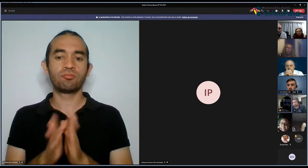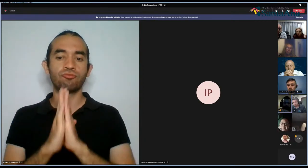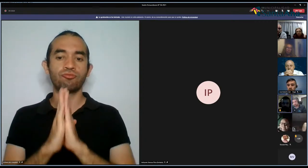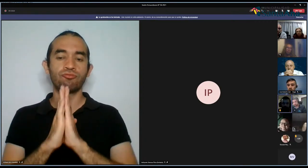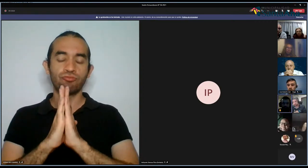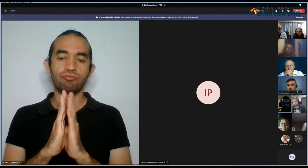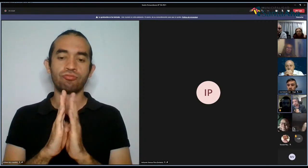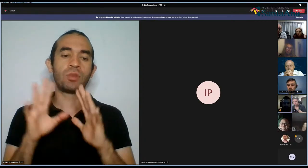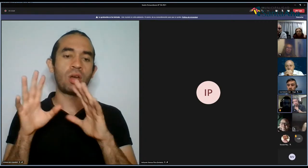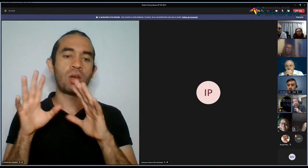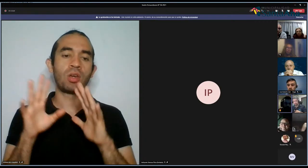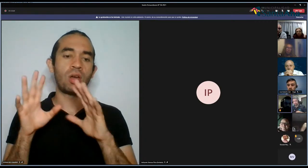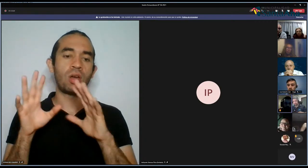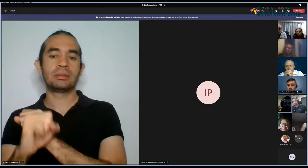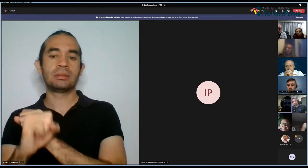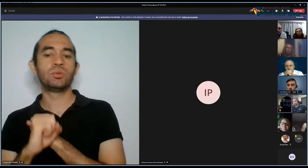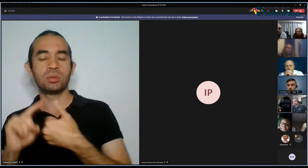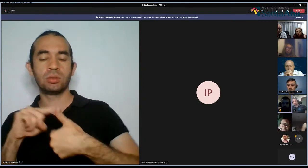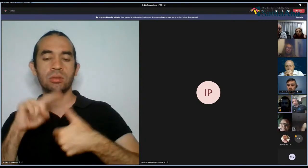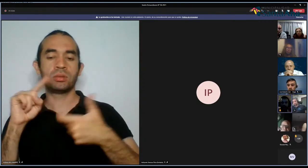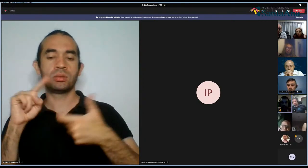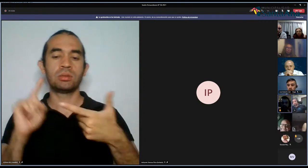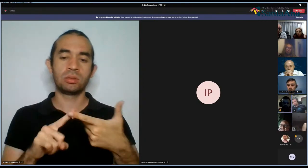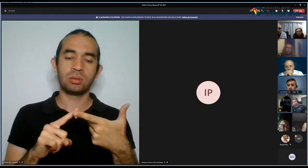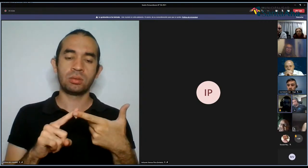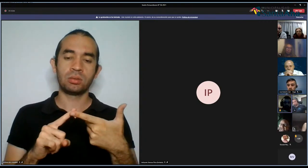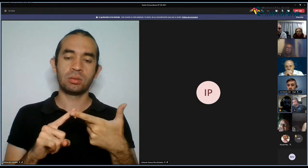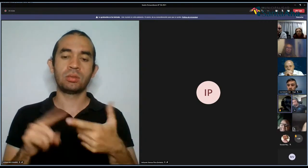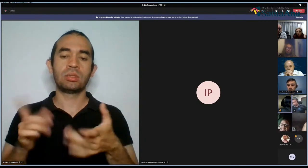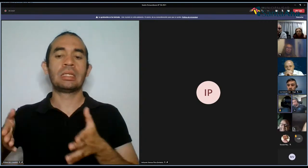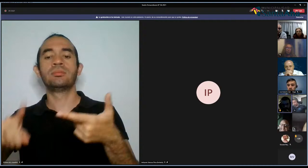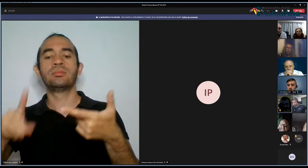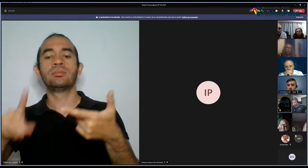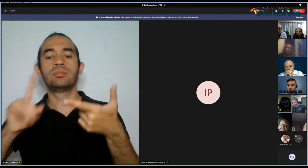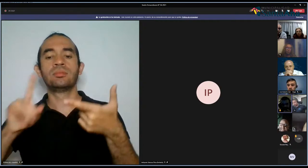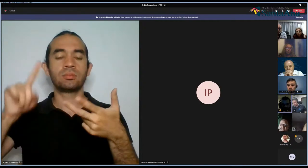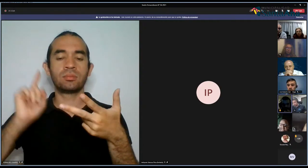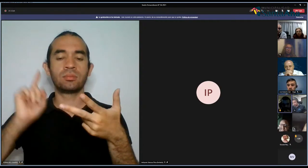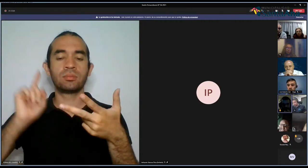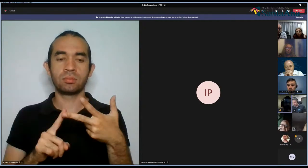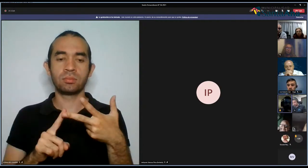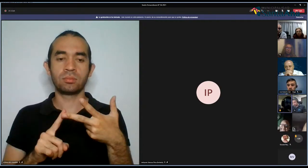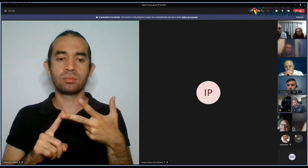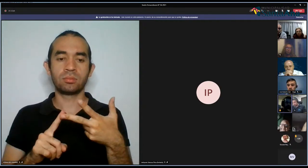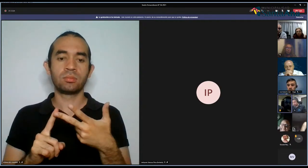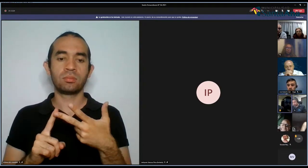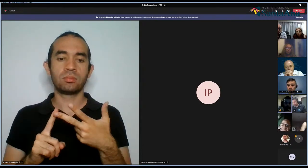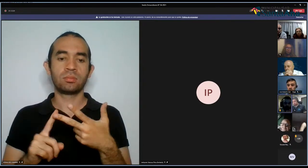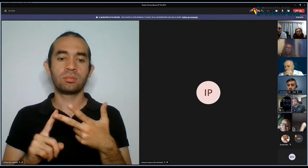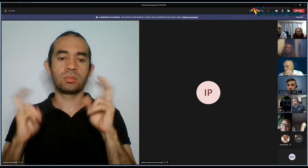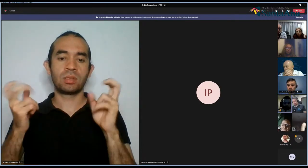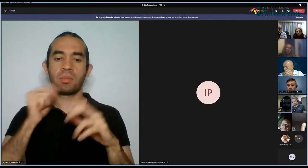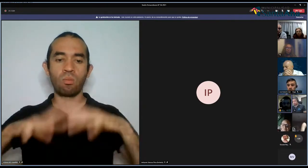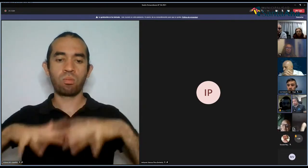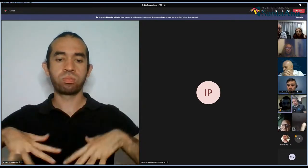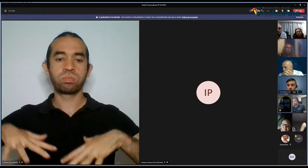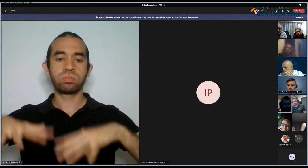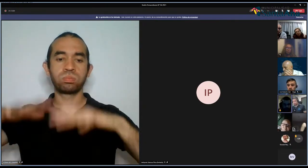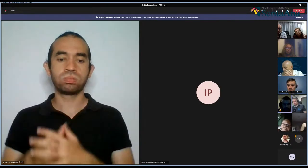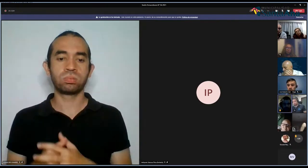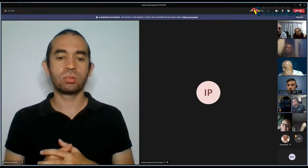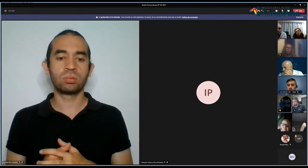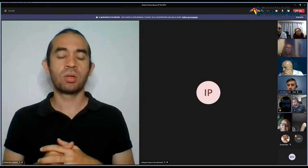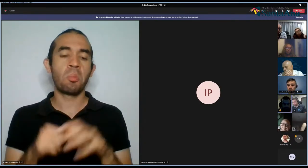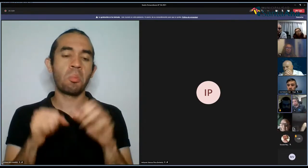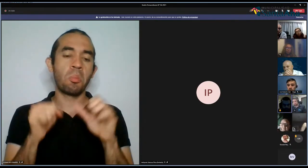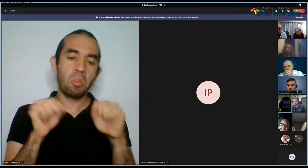han solicitado audiencias por la calle han solicitado 10 es ahora por esto este tema de inundaciones y probablemente vayan